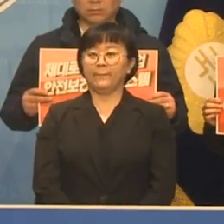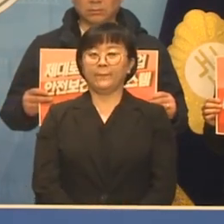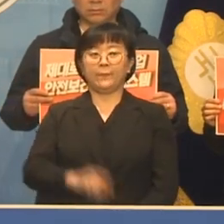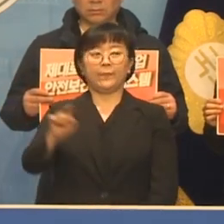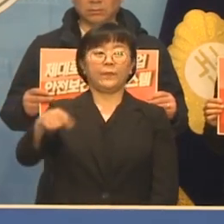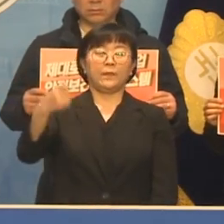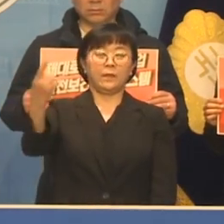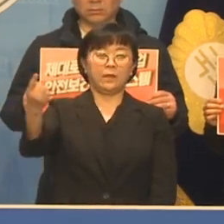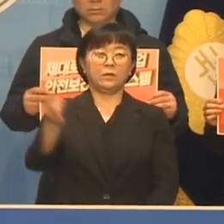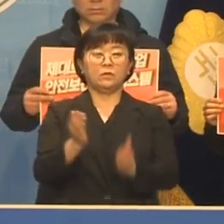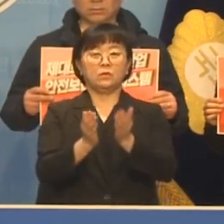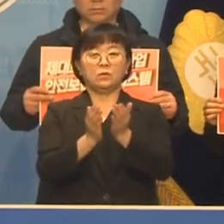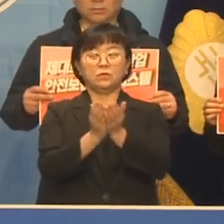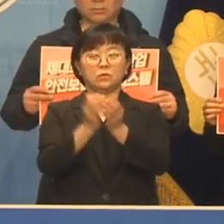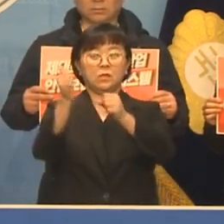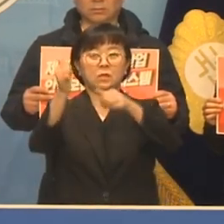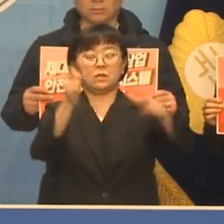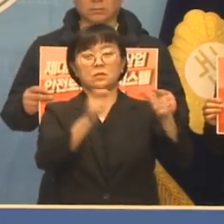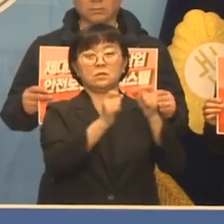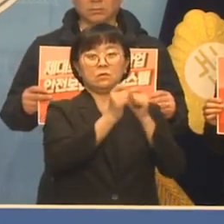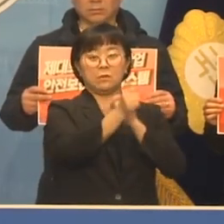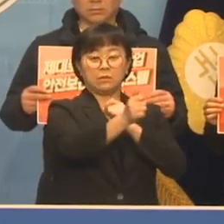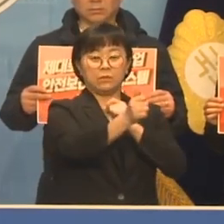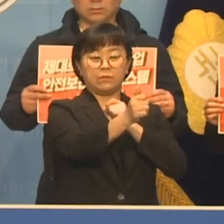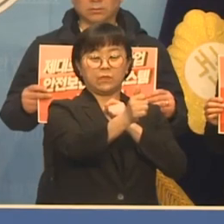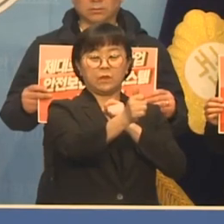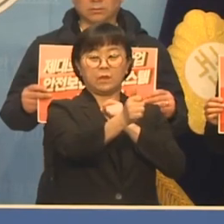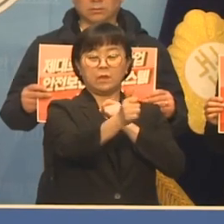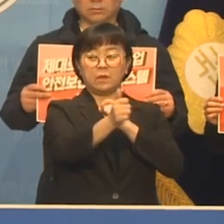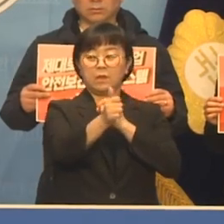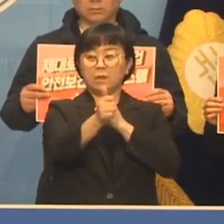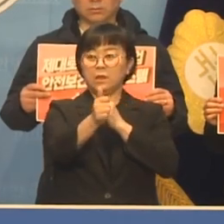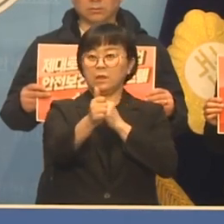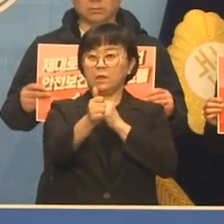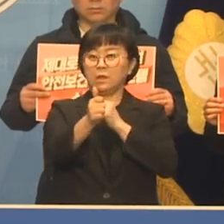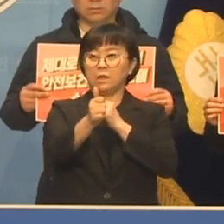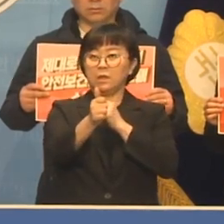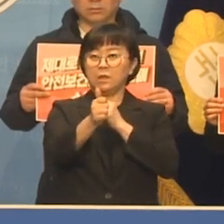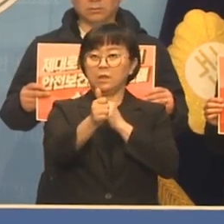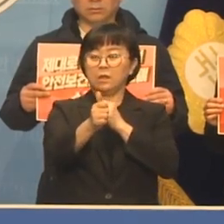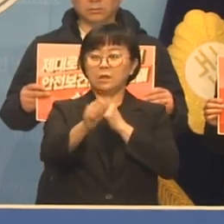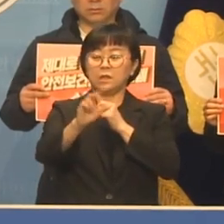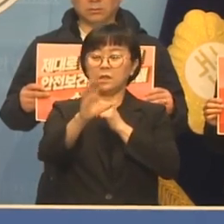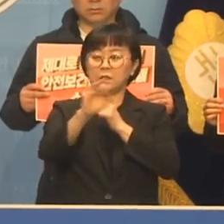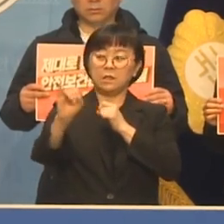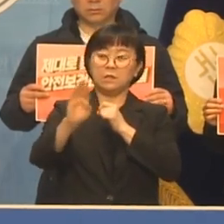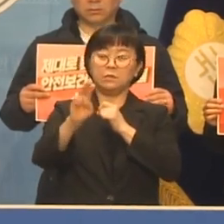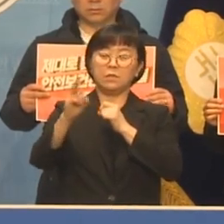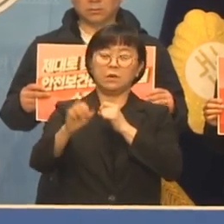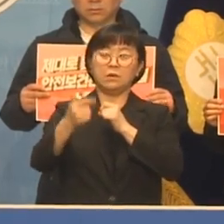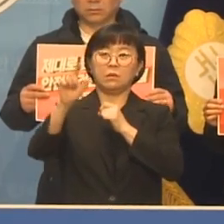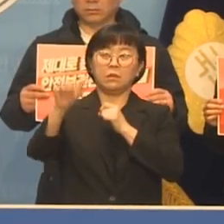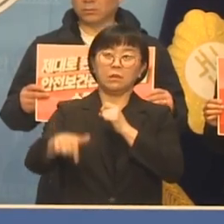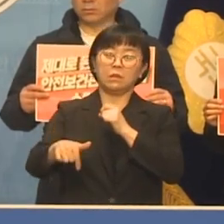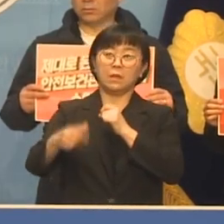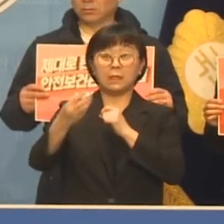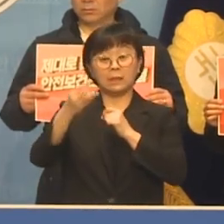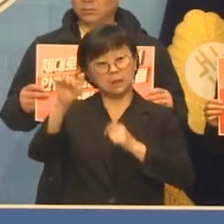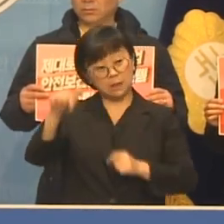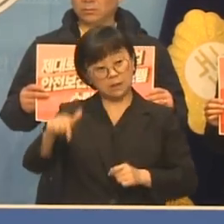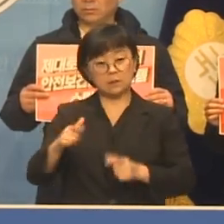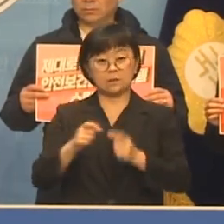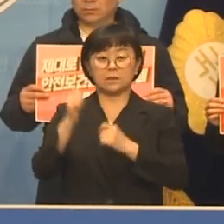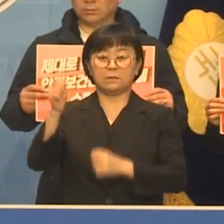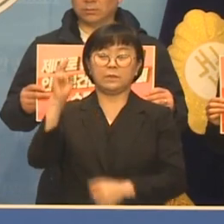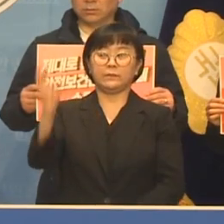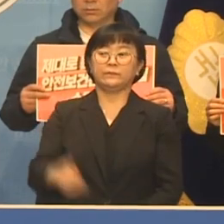다음은 조선 하청지회를 대표해서 현중지부 사내하청지회 이병락 지회장의 발언이 있겠습니다.